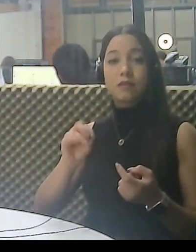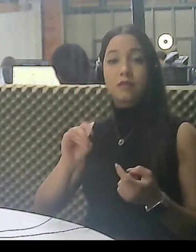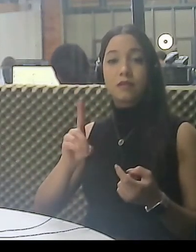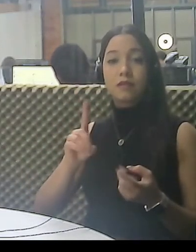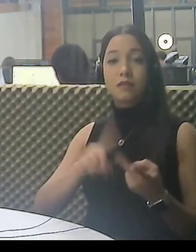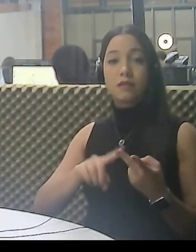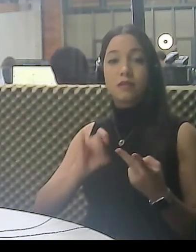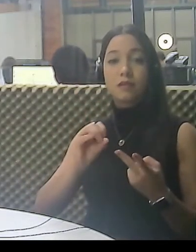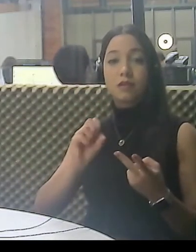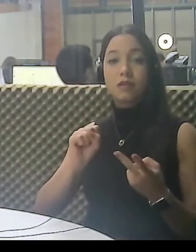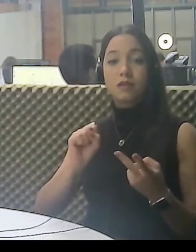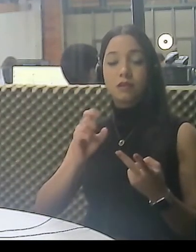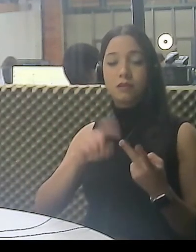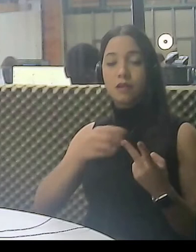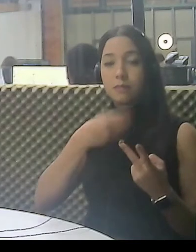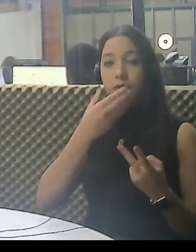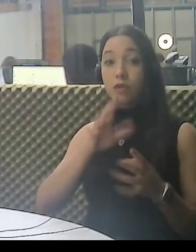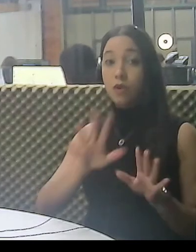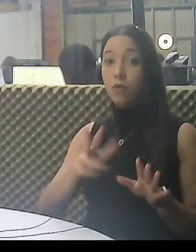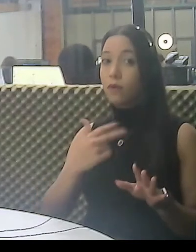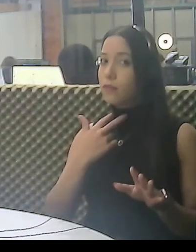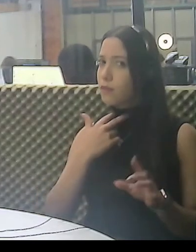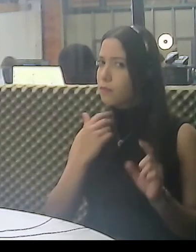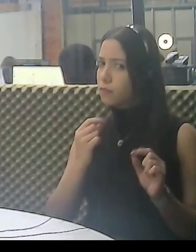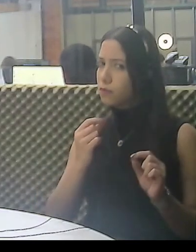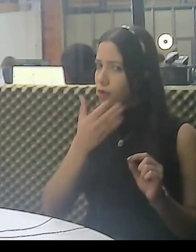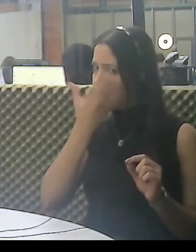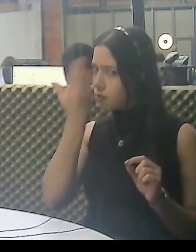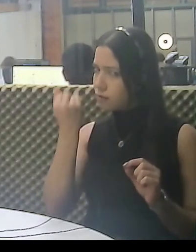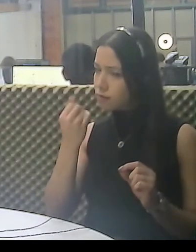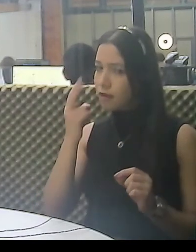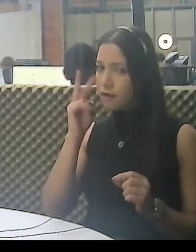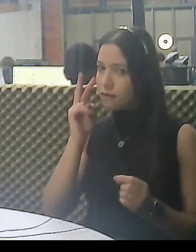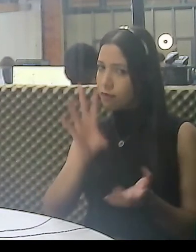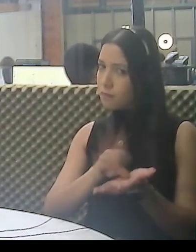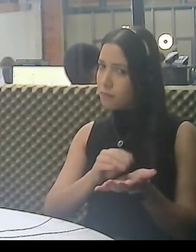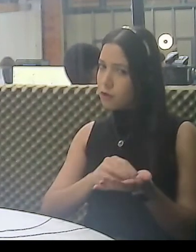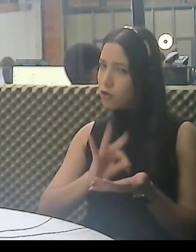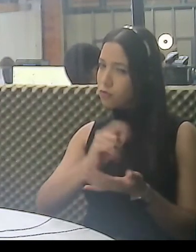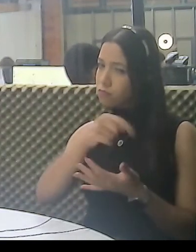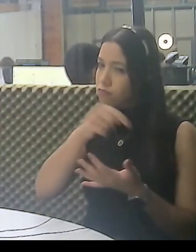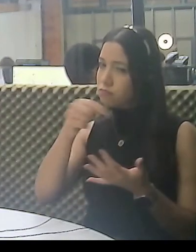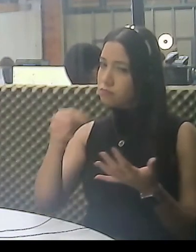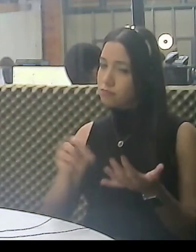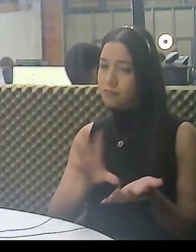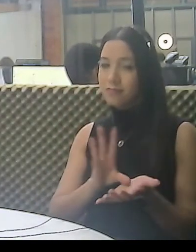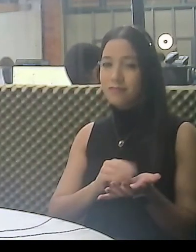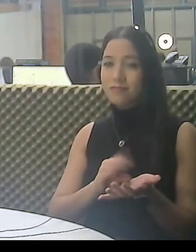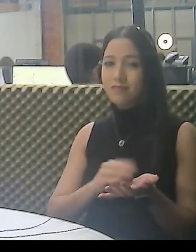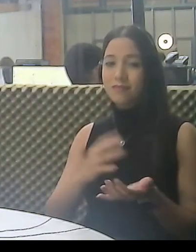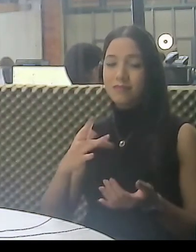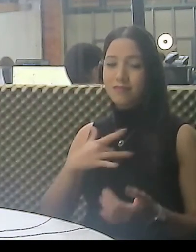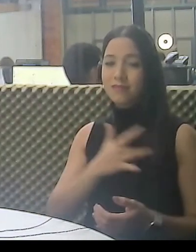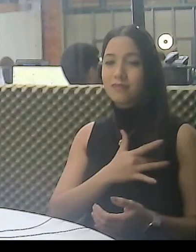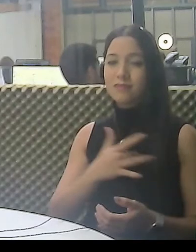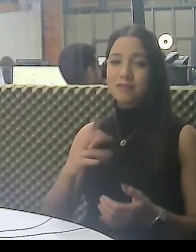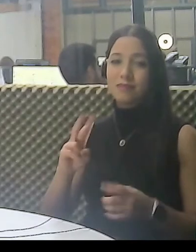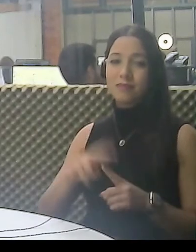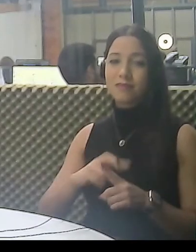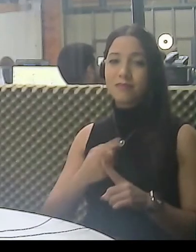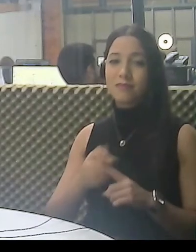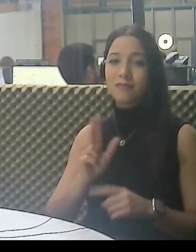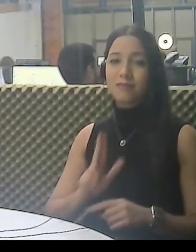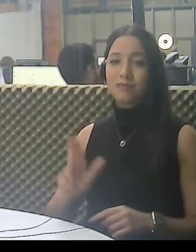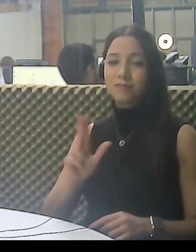iOS. Você não pode deixar de conferir todas as funcionalidades do aplicativo Saúde Mais Uberlândia.